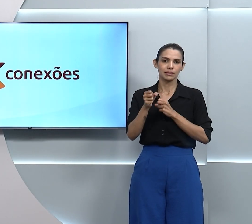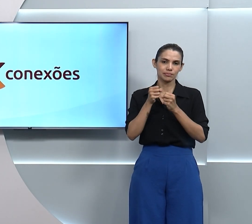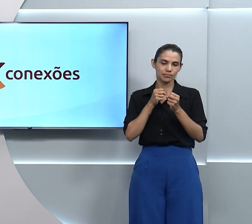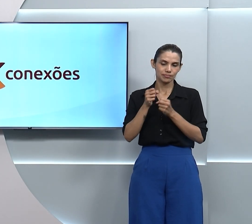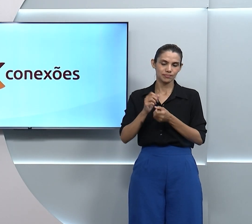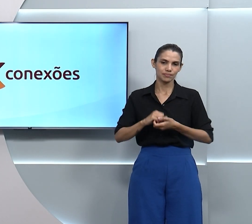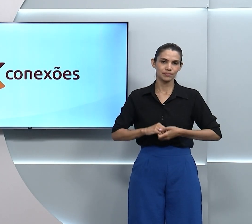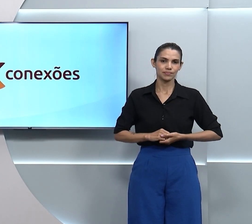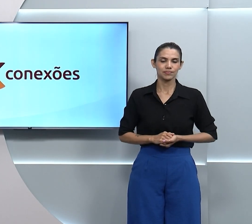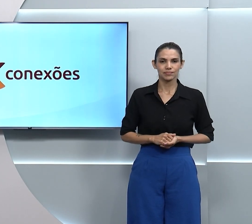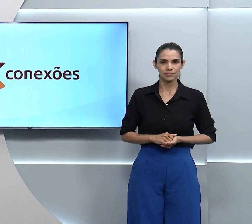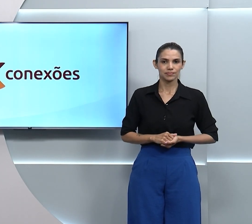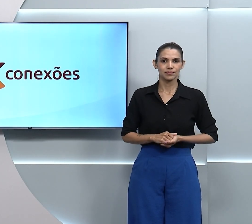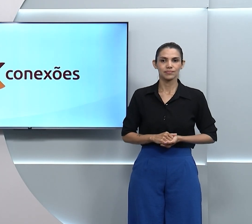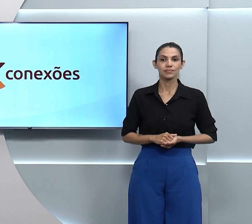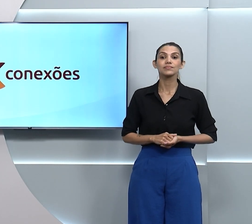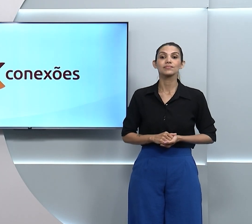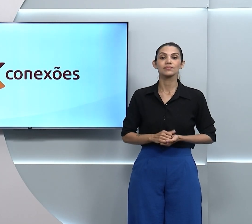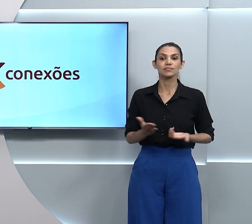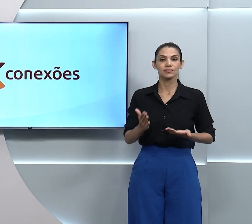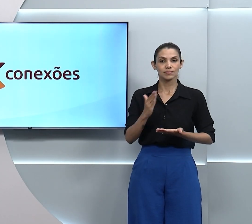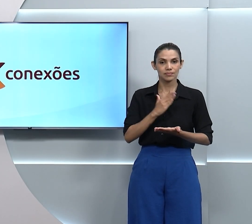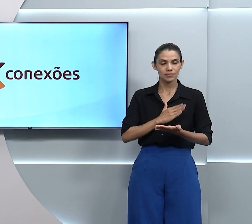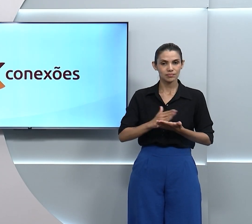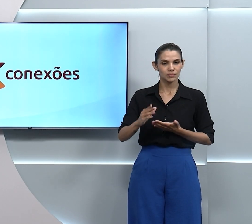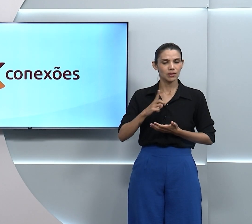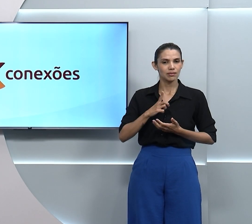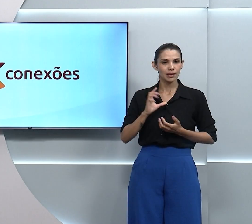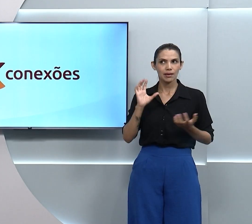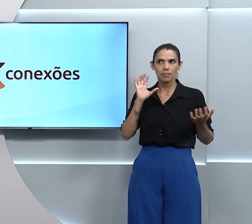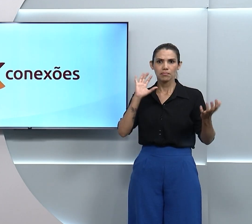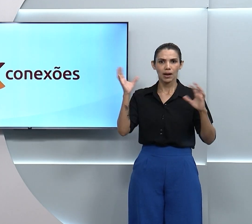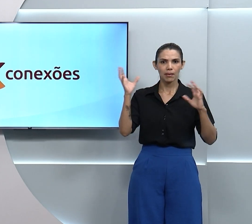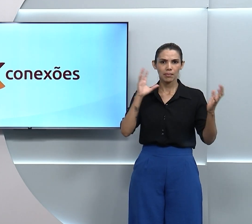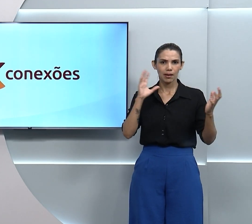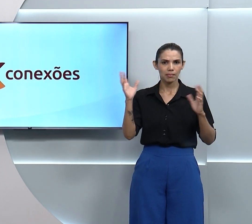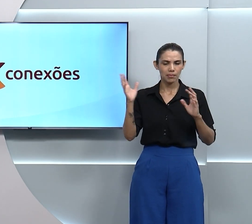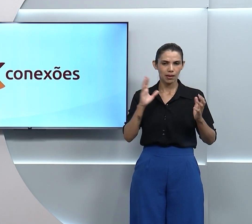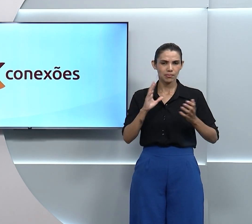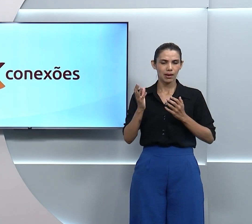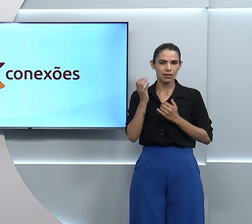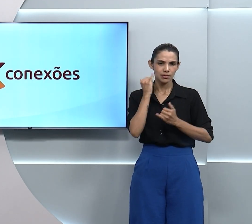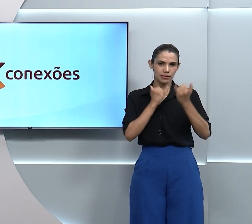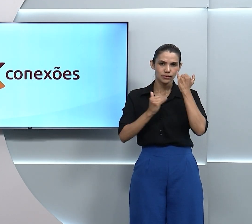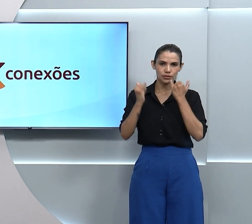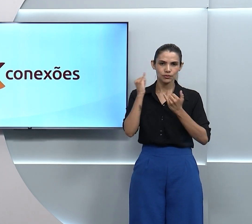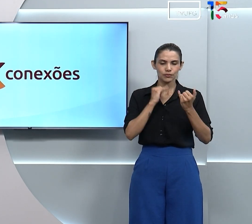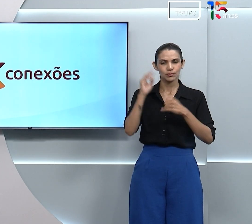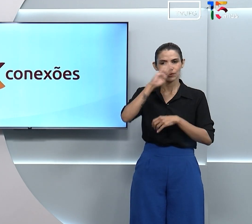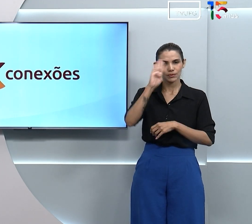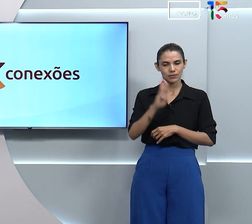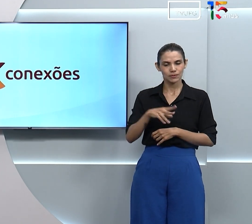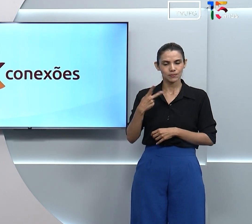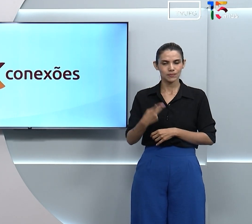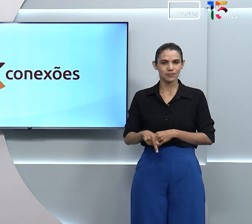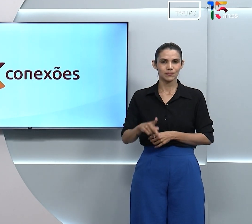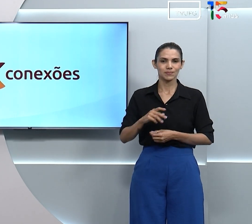hoje. Mas para começar, a gente vai para aquele nosso giro rápido de informações